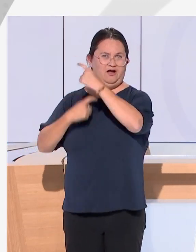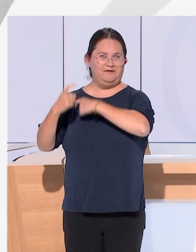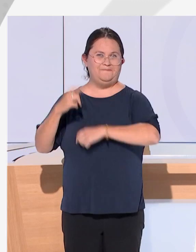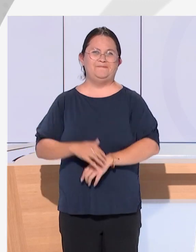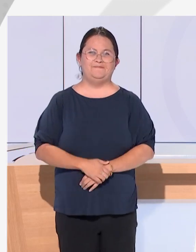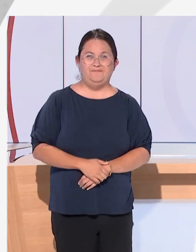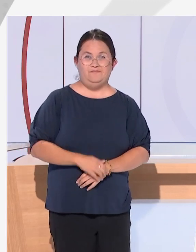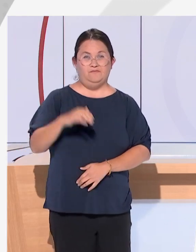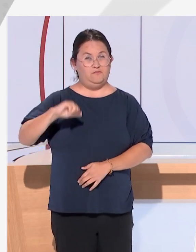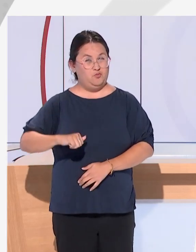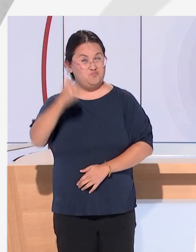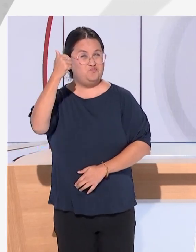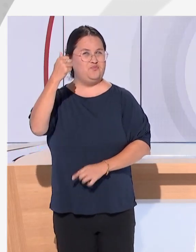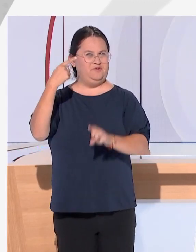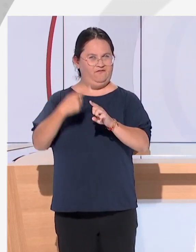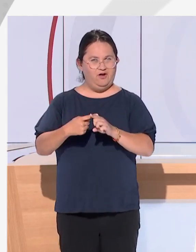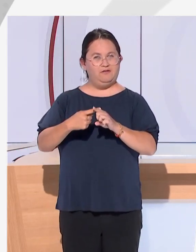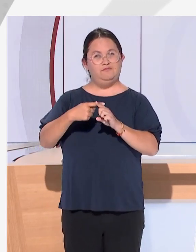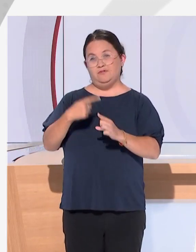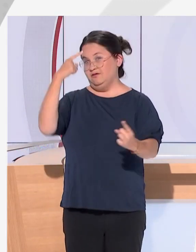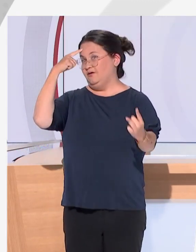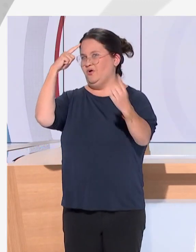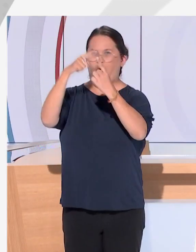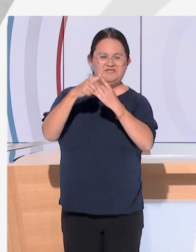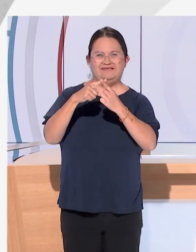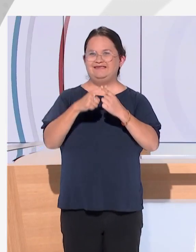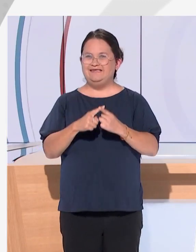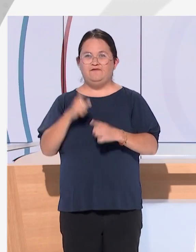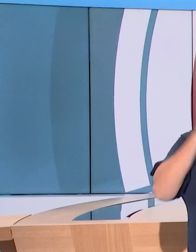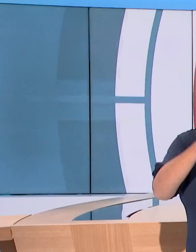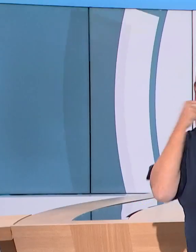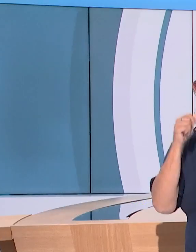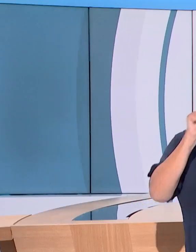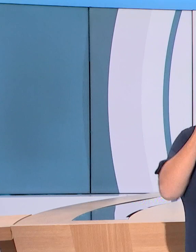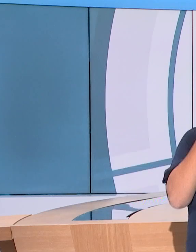première avec l'ambition que cette double appellation devienne partout la règle.